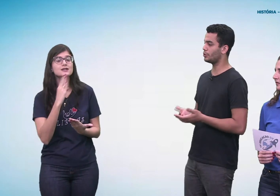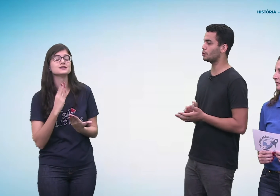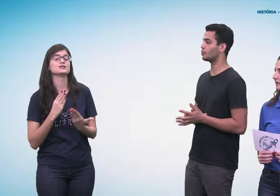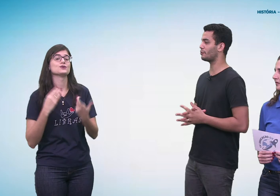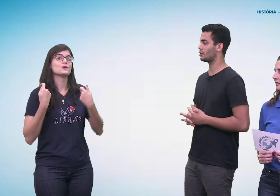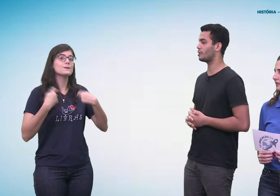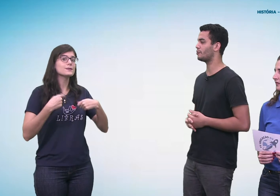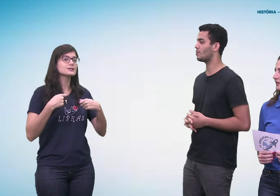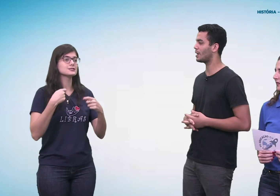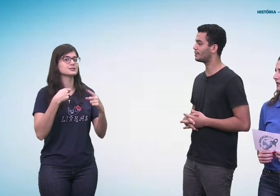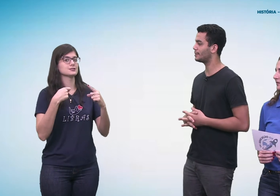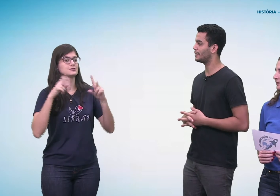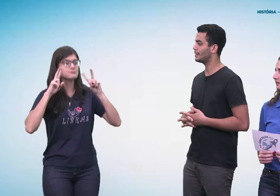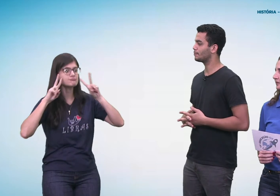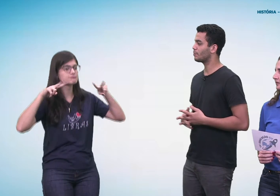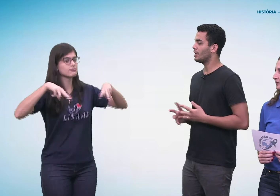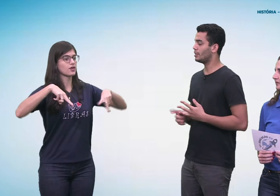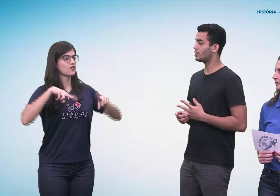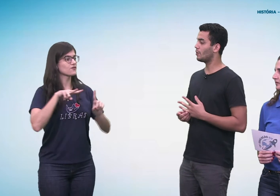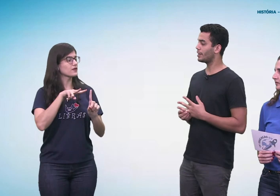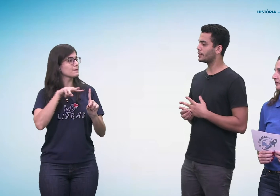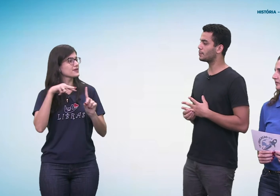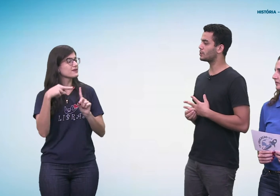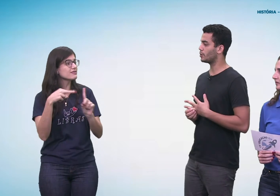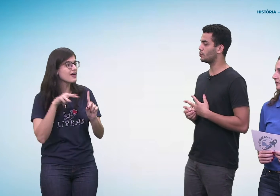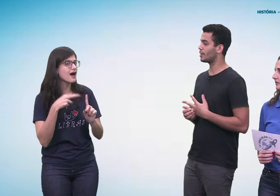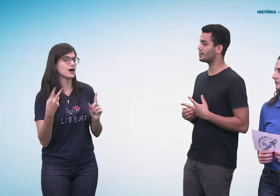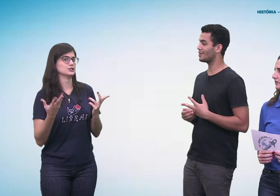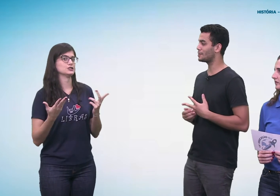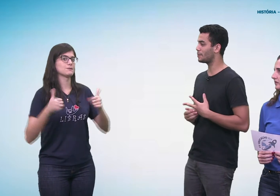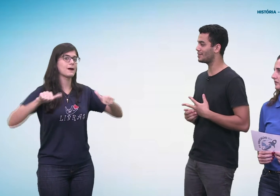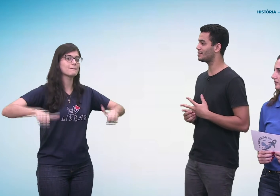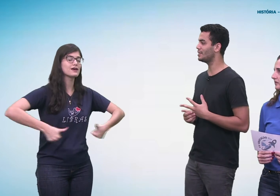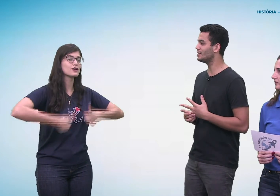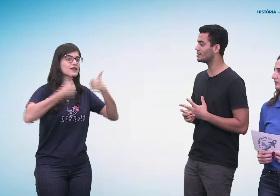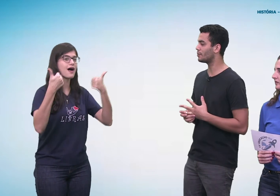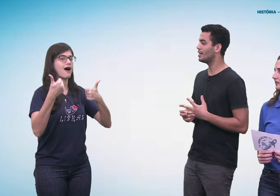um profissional formado. Então, aqui as pessoas no Brasil, elas precisam